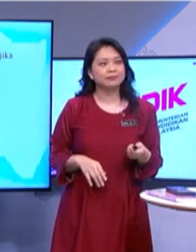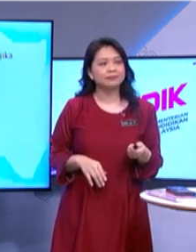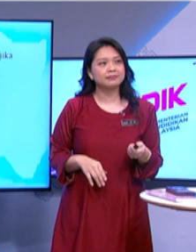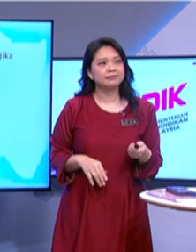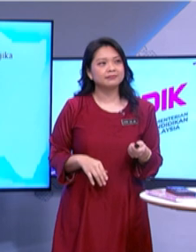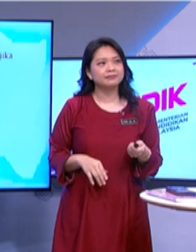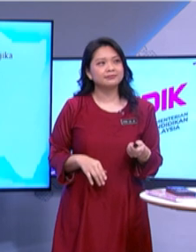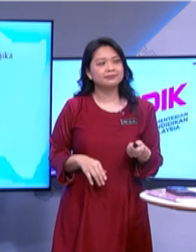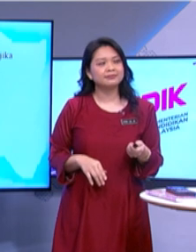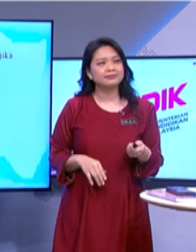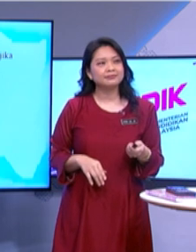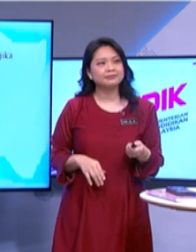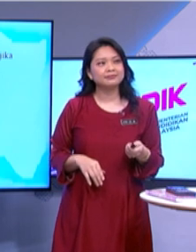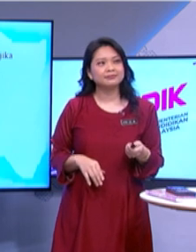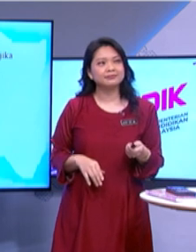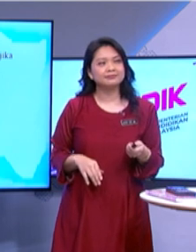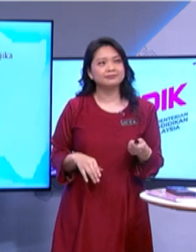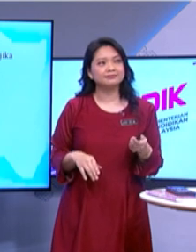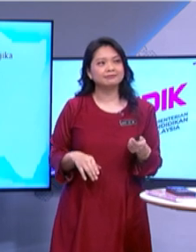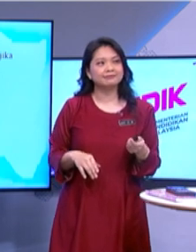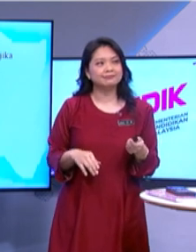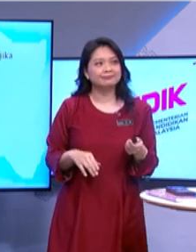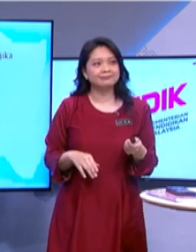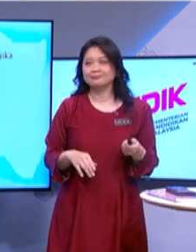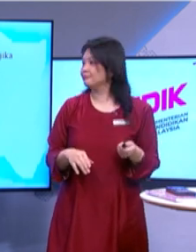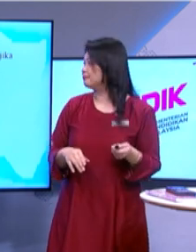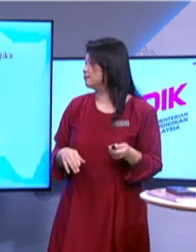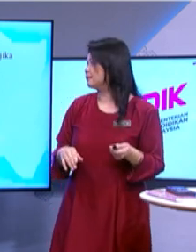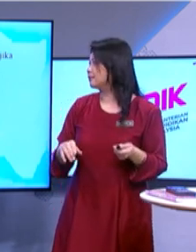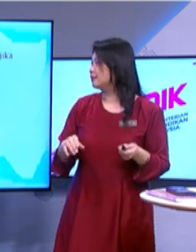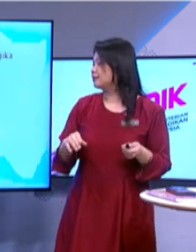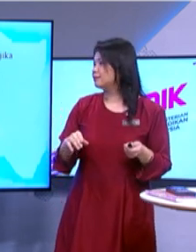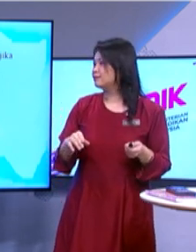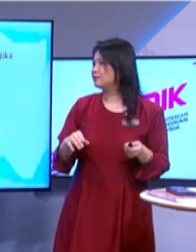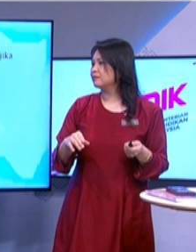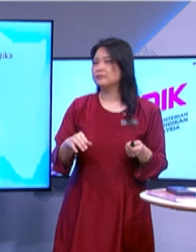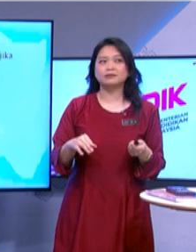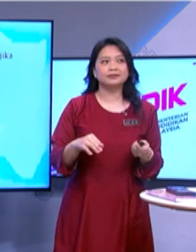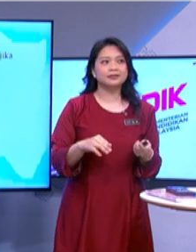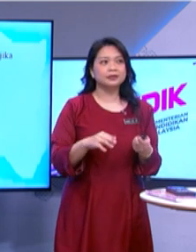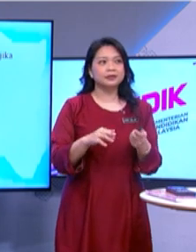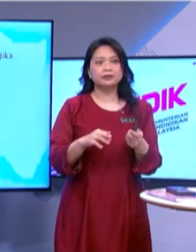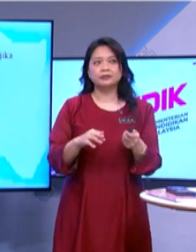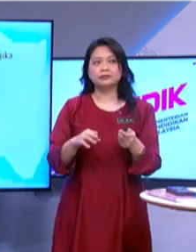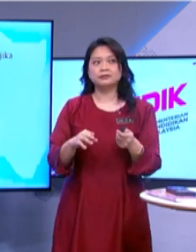Ayo kita lihat tipe sedang menulis jawaban dimana soalan ini adalah a ubahan langsung